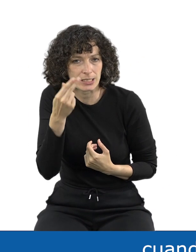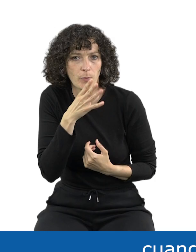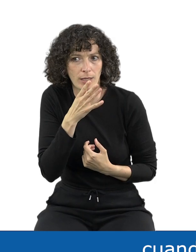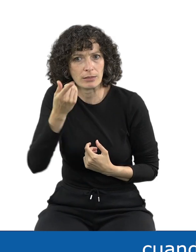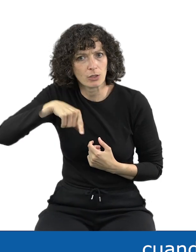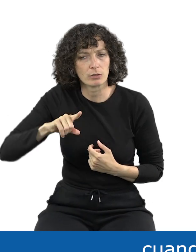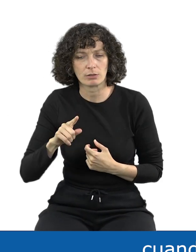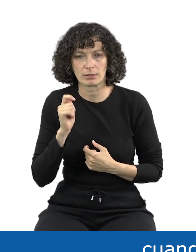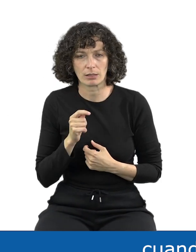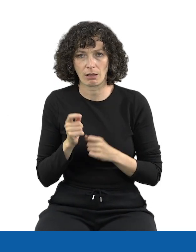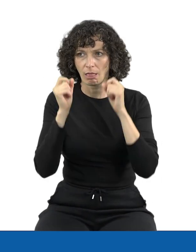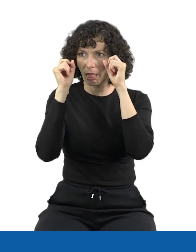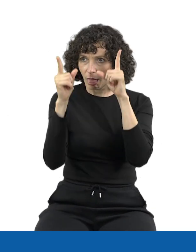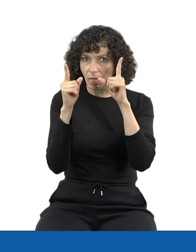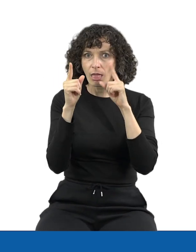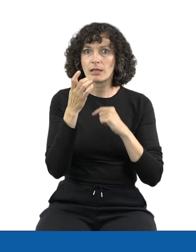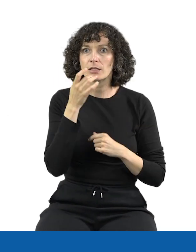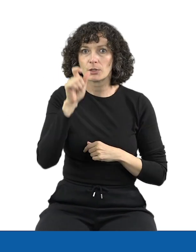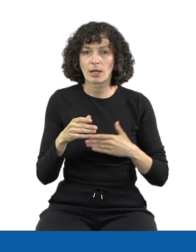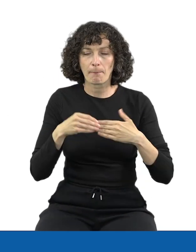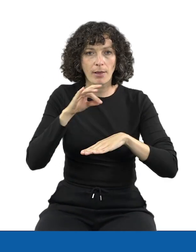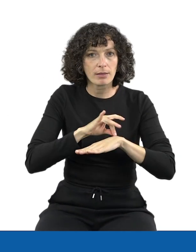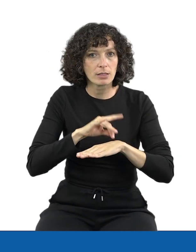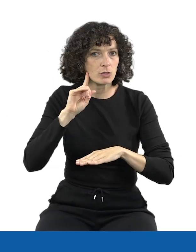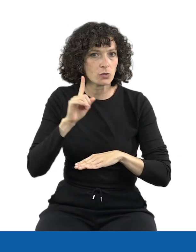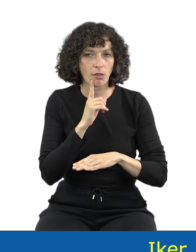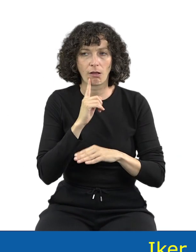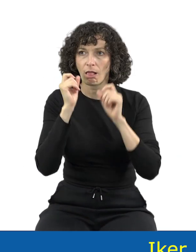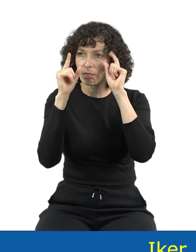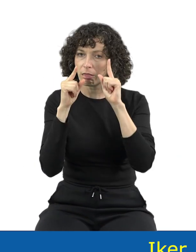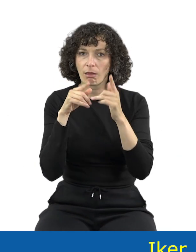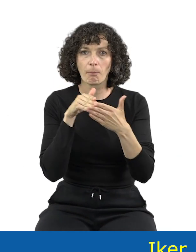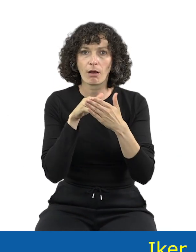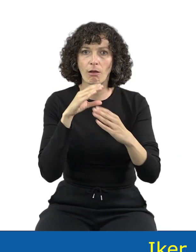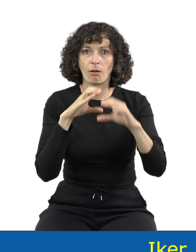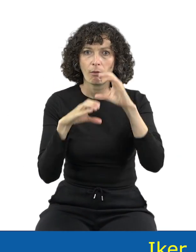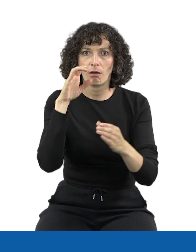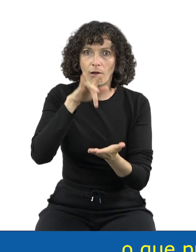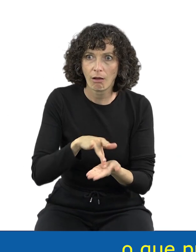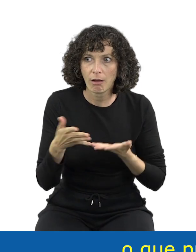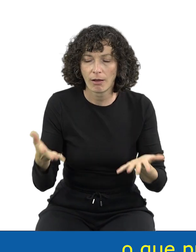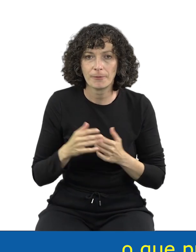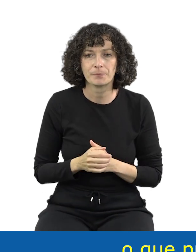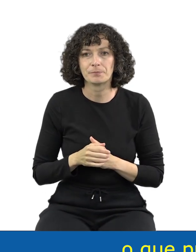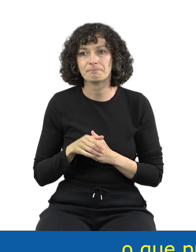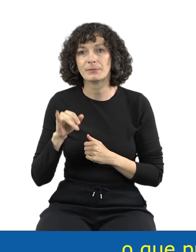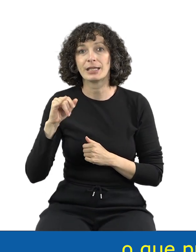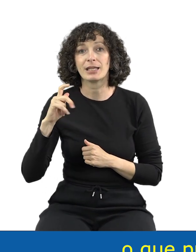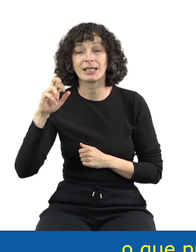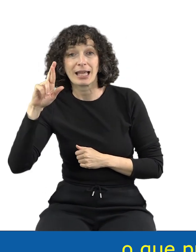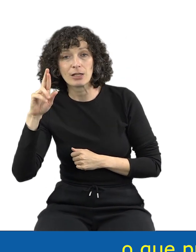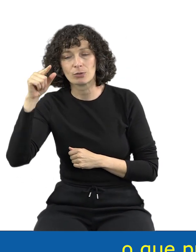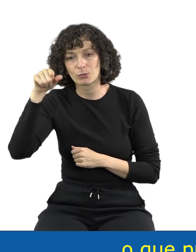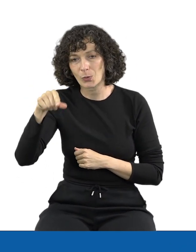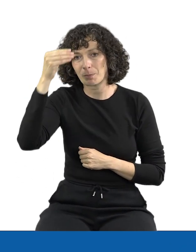se encuentran con pacientes sordos y existe esa barrera de comunicación. ¿Y qué crees? ¿Que esto puede responder o que puede ser la semilla de un cambio